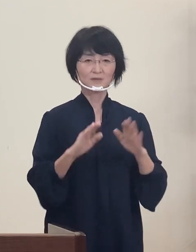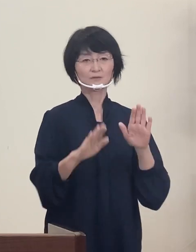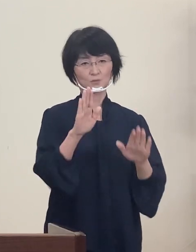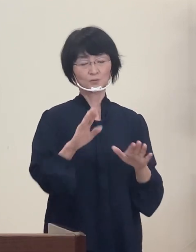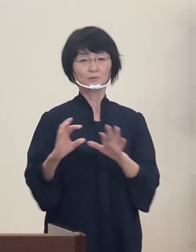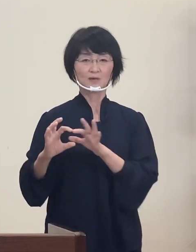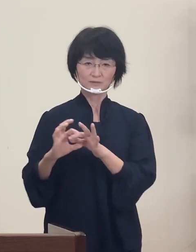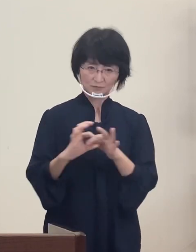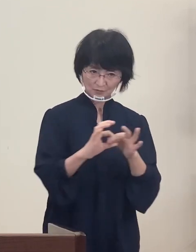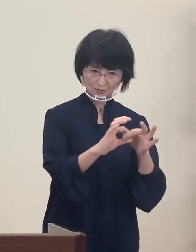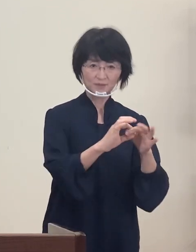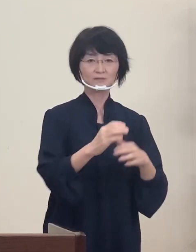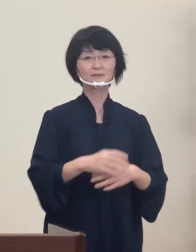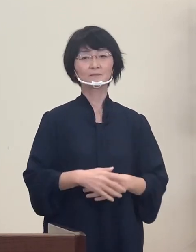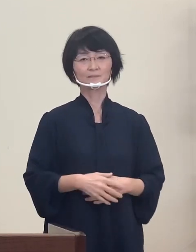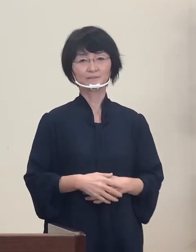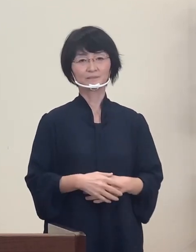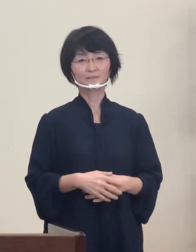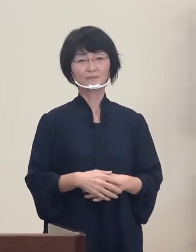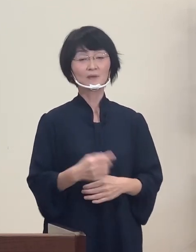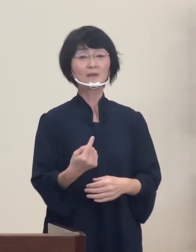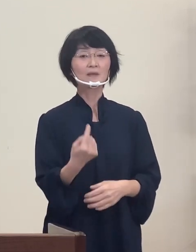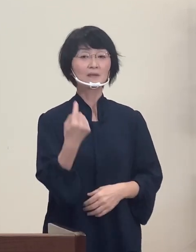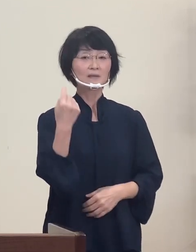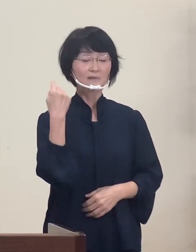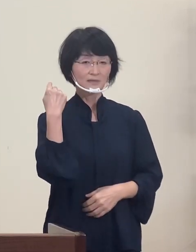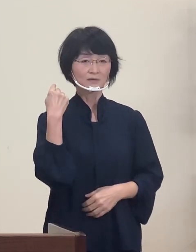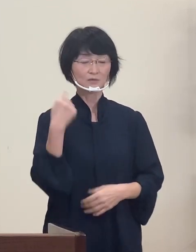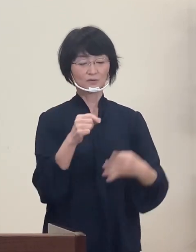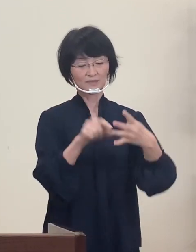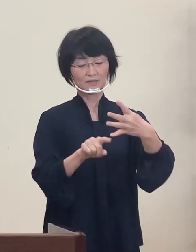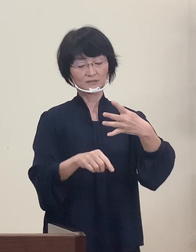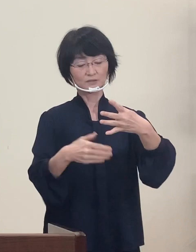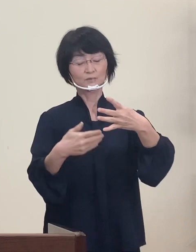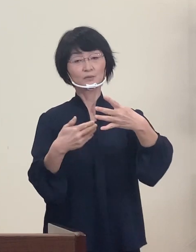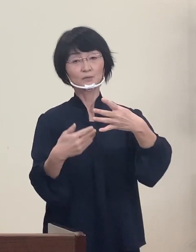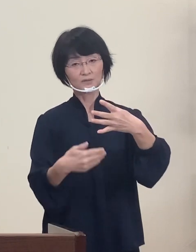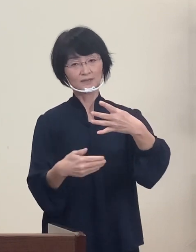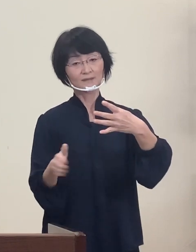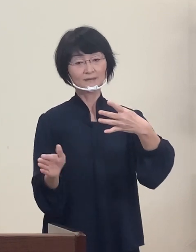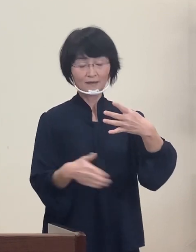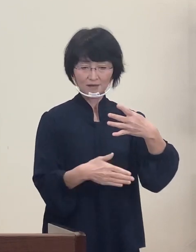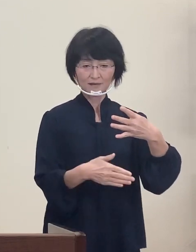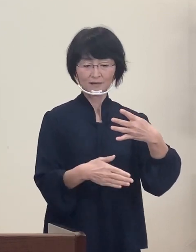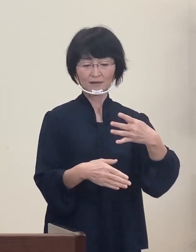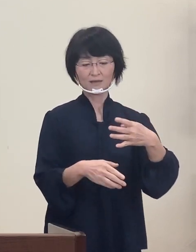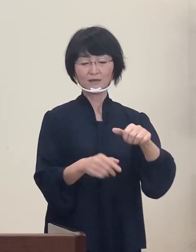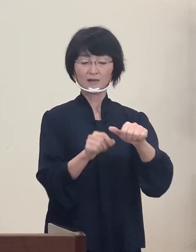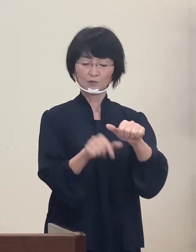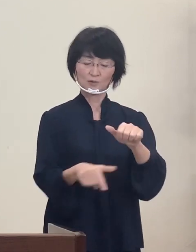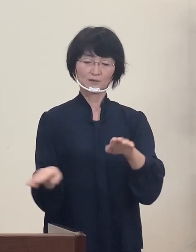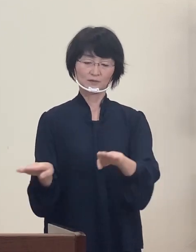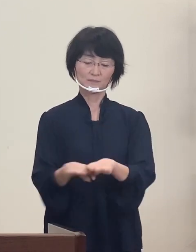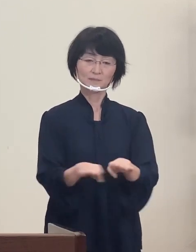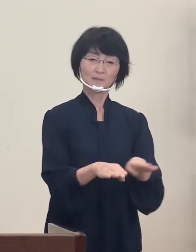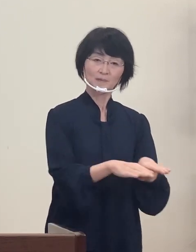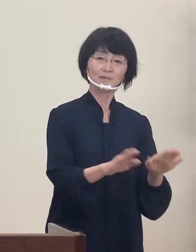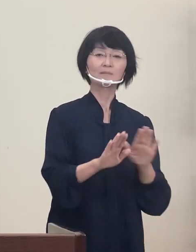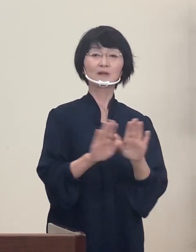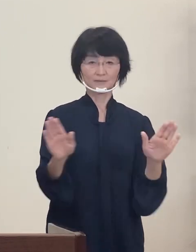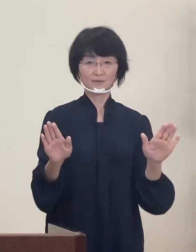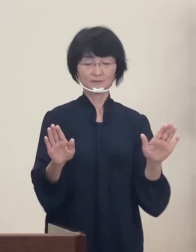が続いております昨日4月29日からゴールデンウィークが始まりましたが